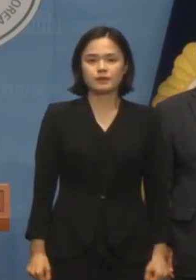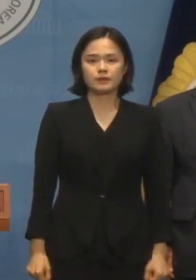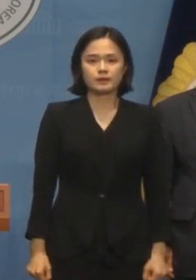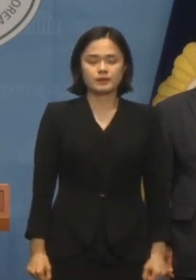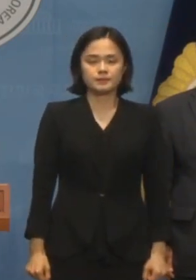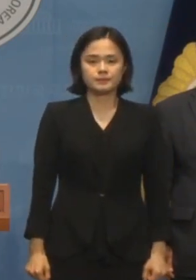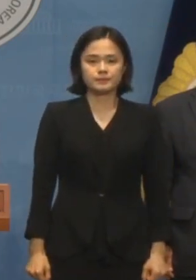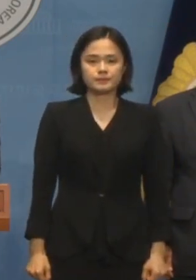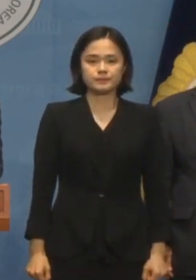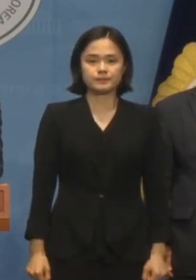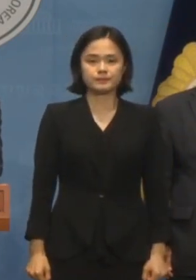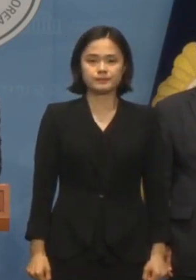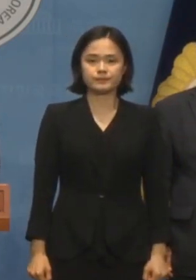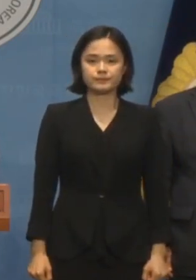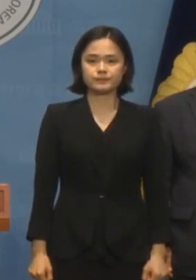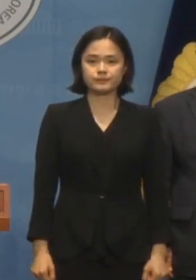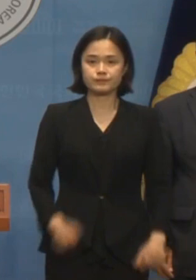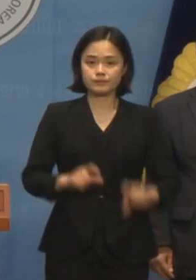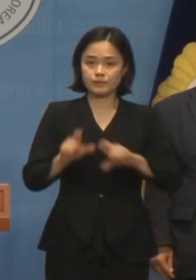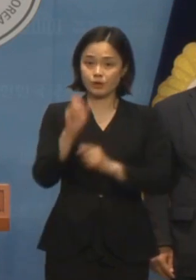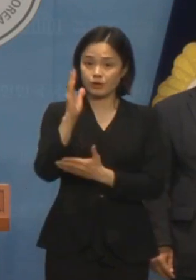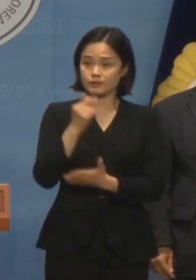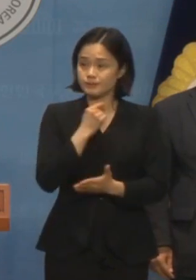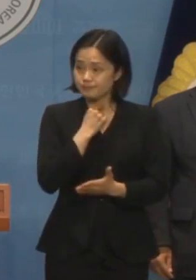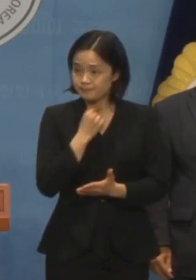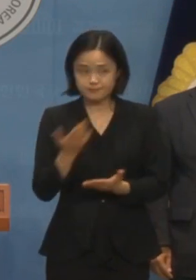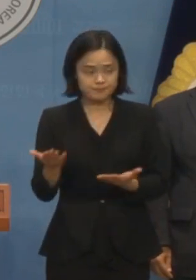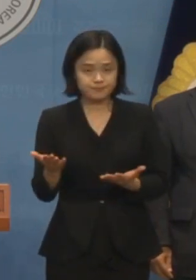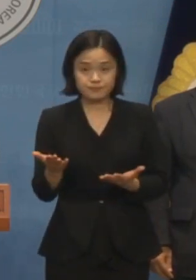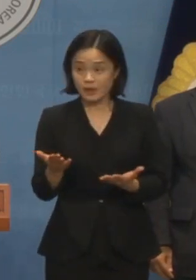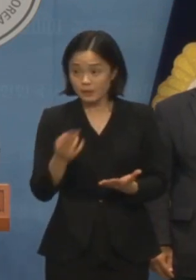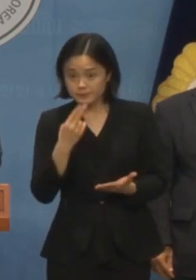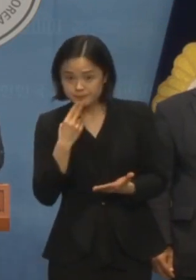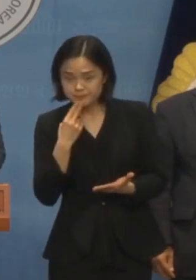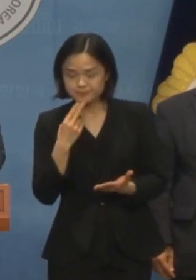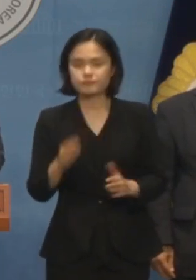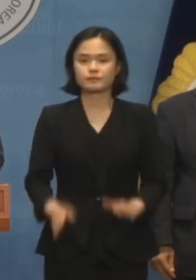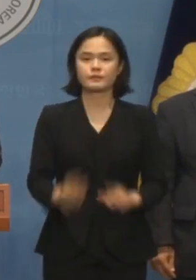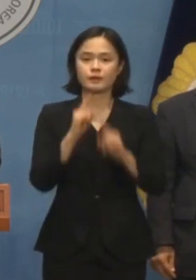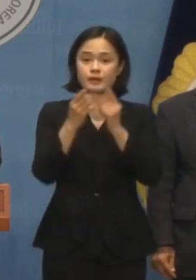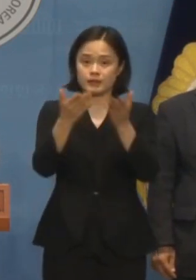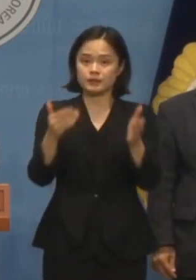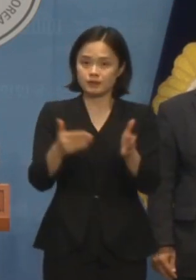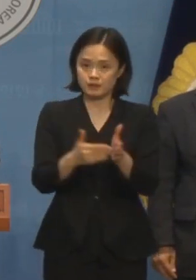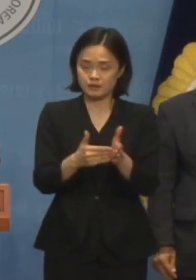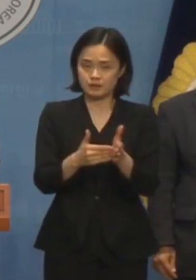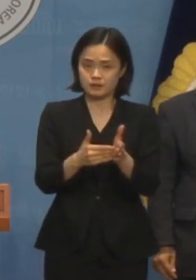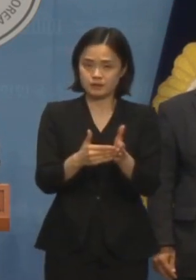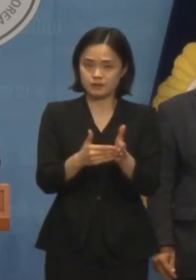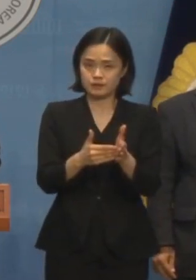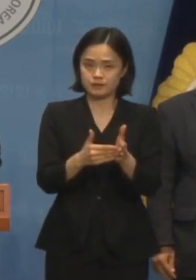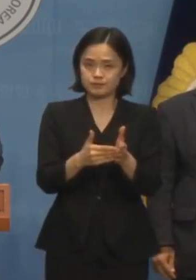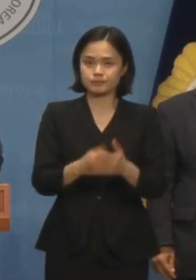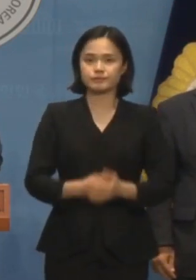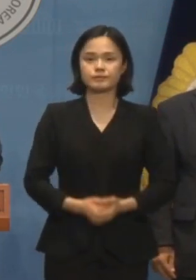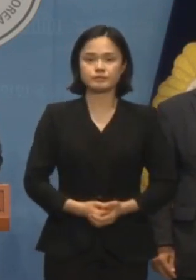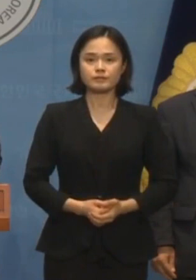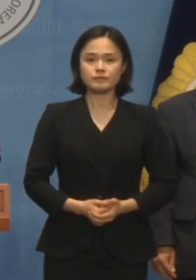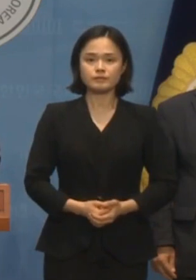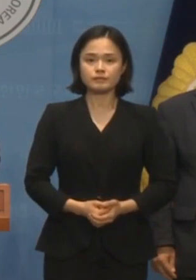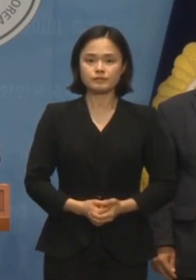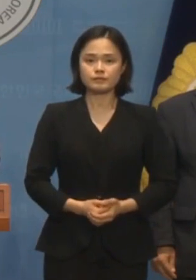혹시 더 말씀 주실 분 안 계시면 이상으로 기자회견을 마치고 저희는 예정된